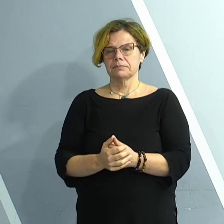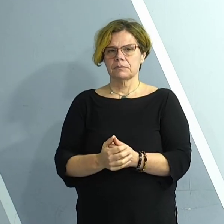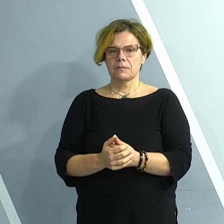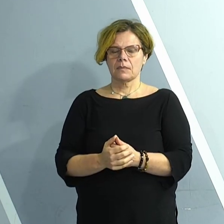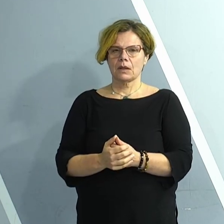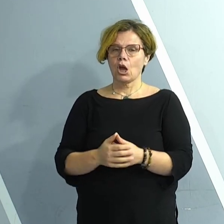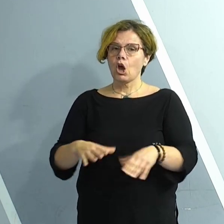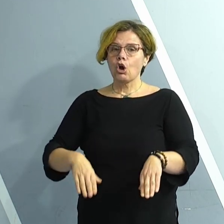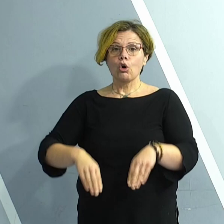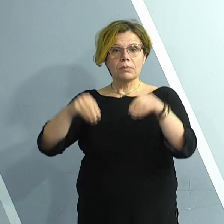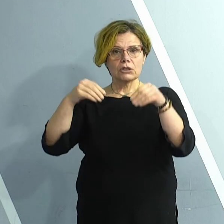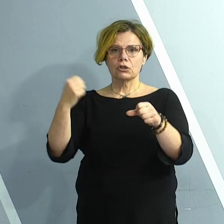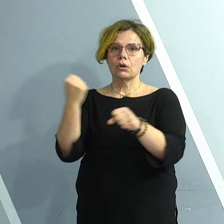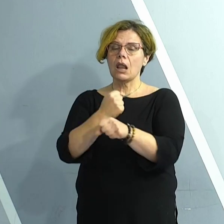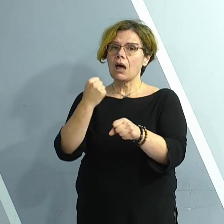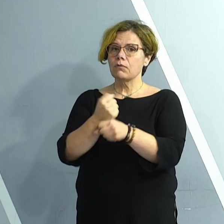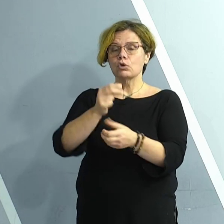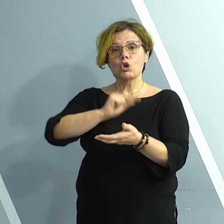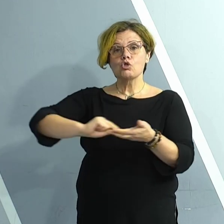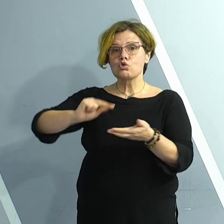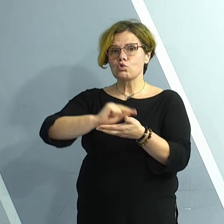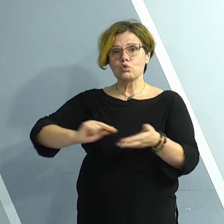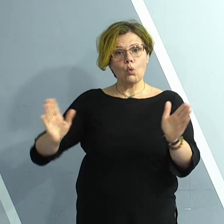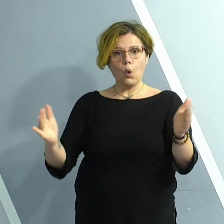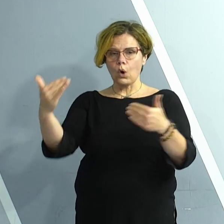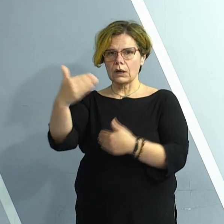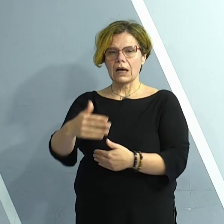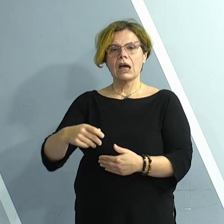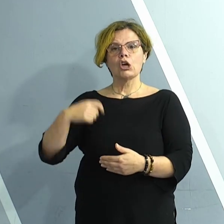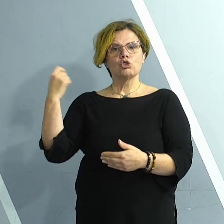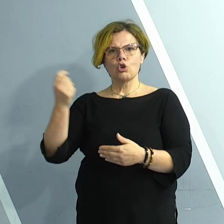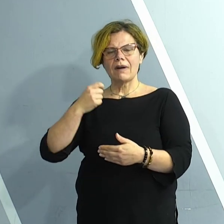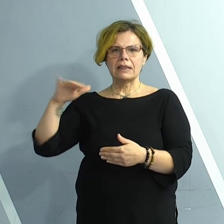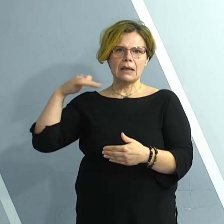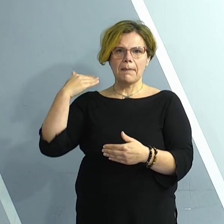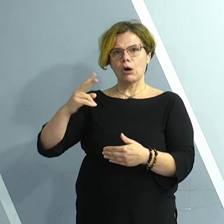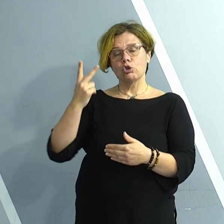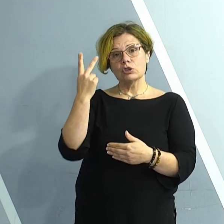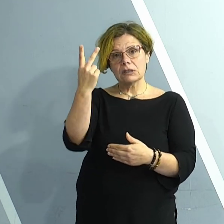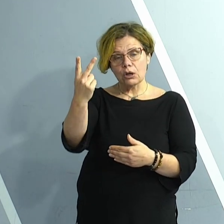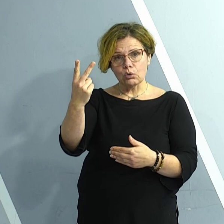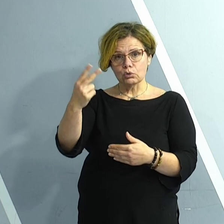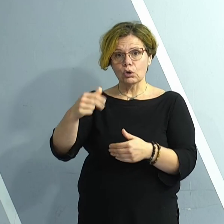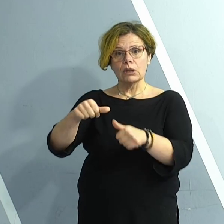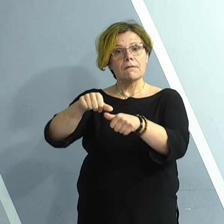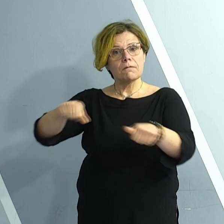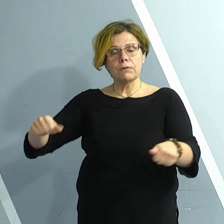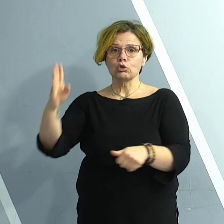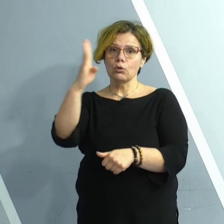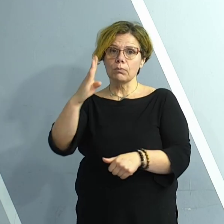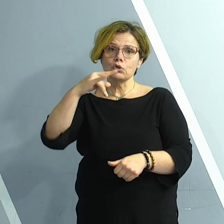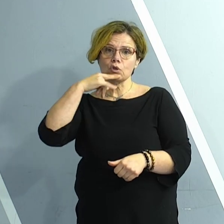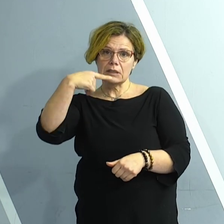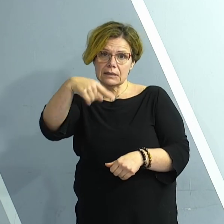Al via i lavori al plesso scolastico Giovanni Paolo II di Fondobosso ad